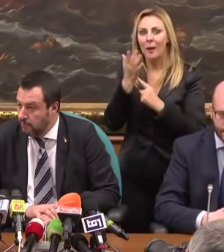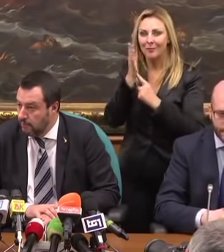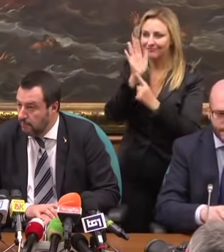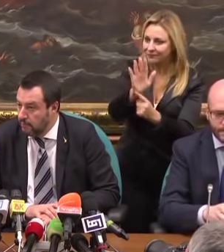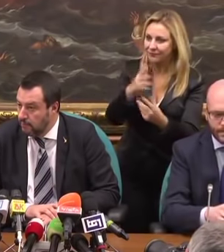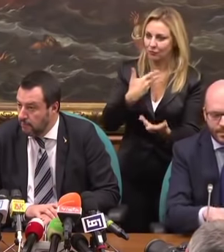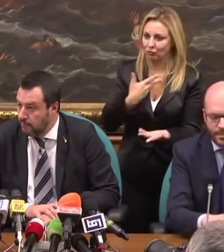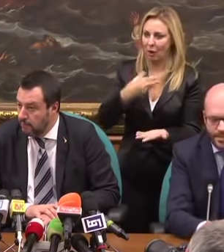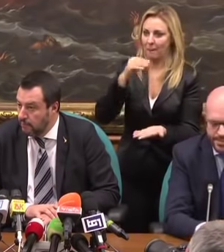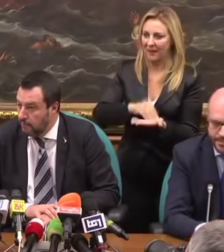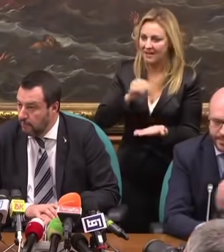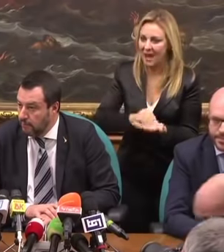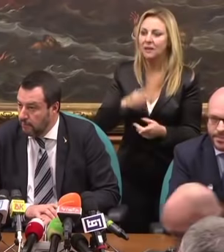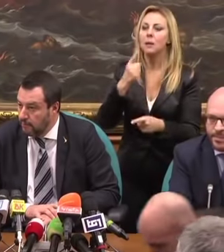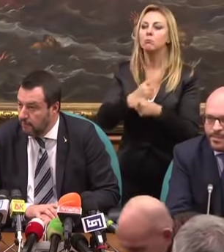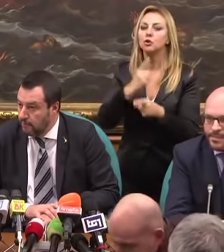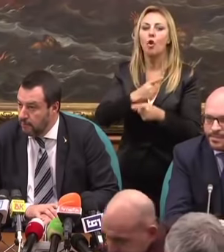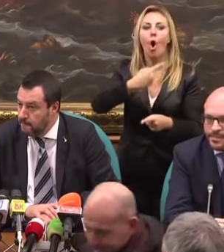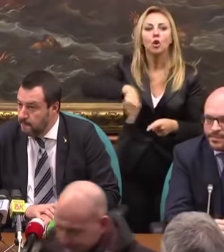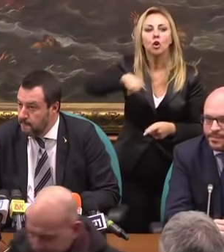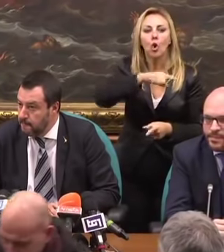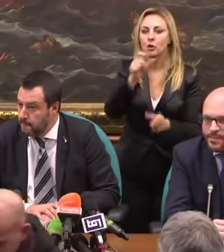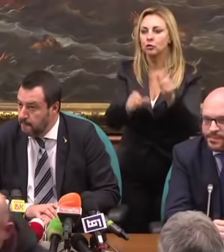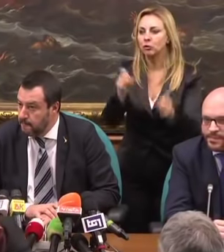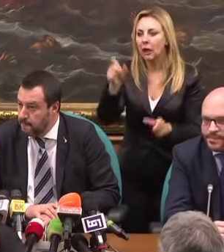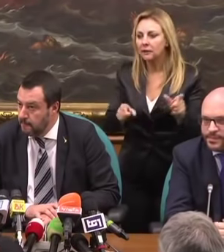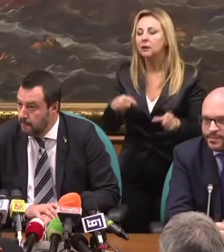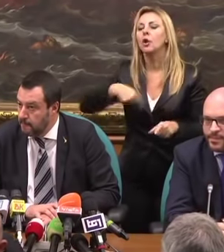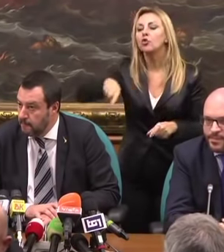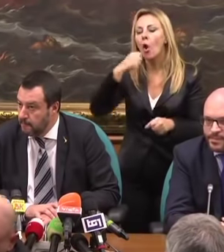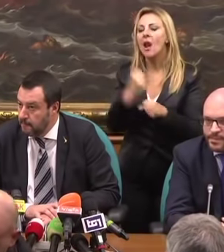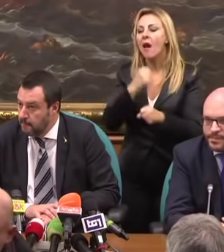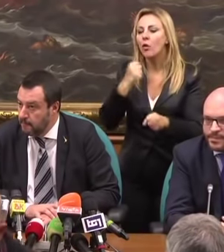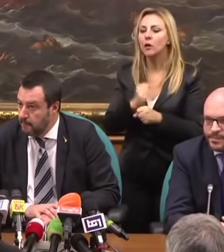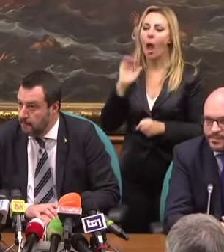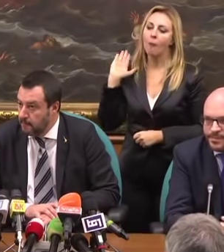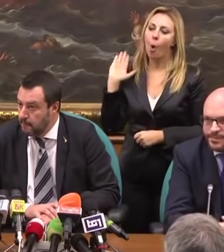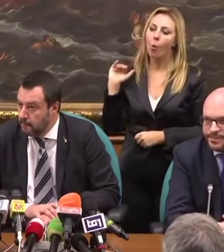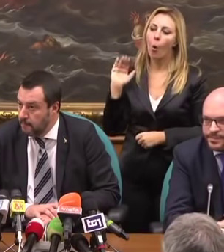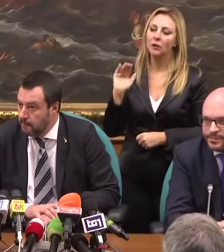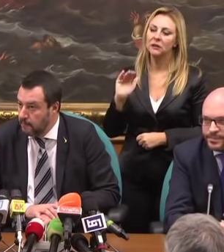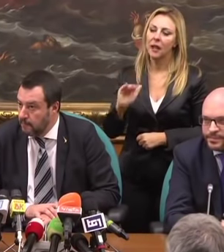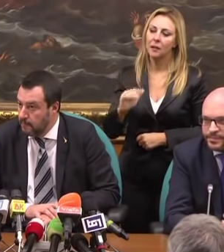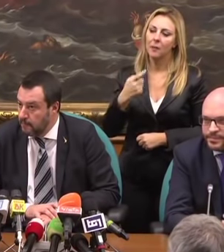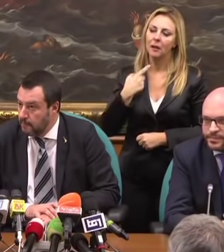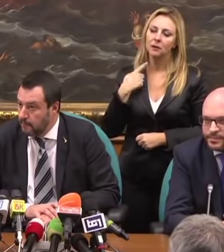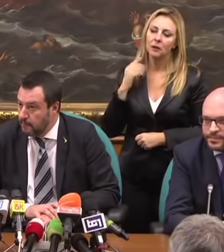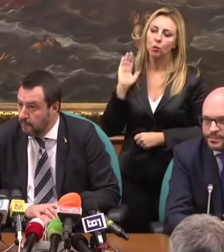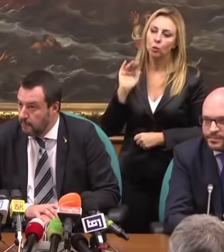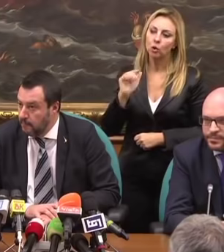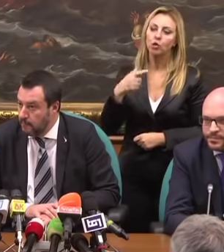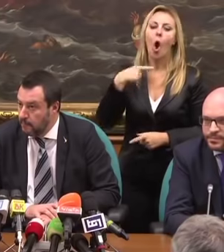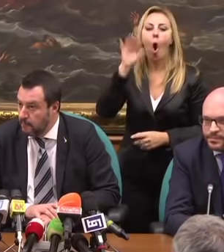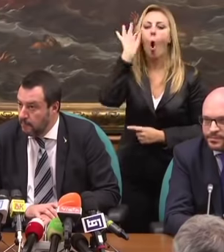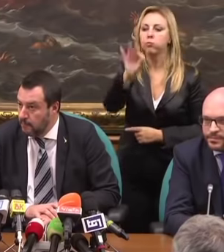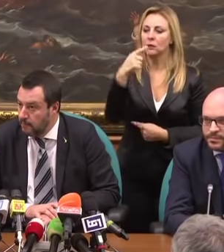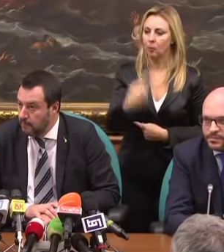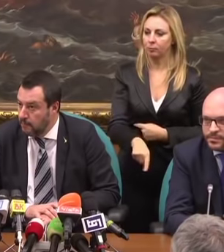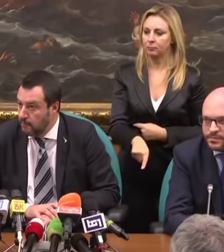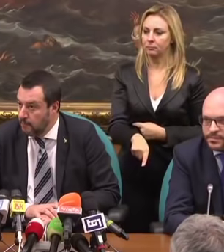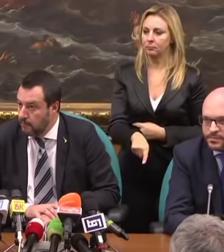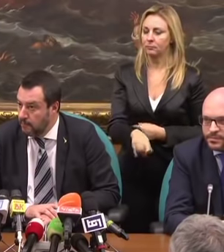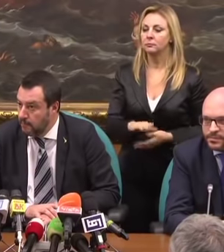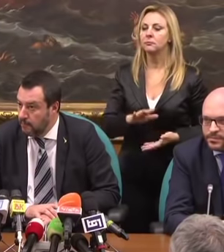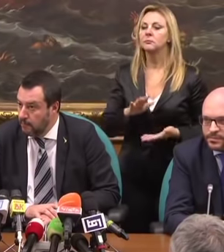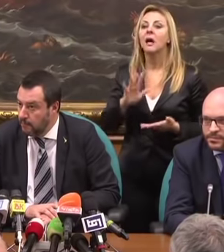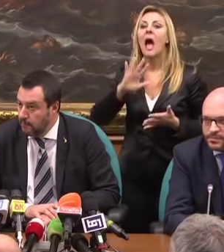che siamo presenti per i bisogni dei nostri cittadini, e noi lavoriamo quotidianamente con questo obiettivo, con l'idea che gli